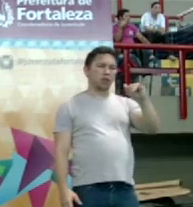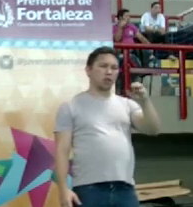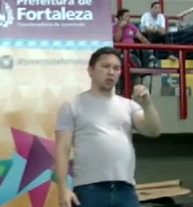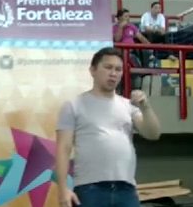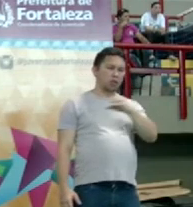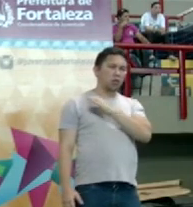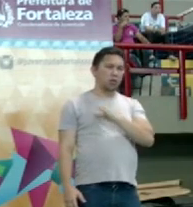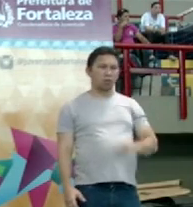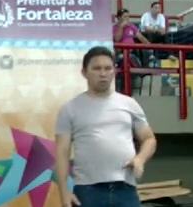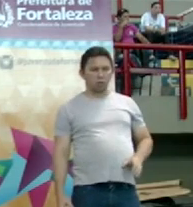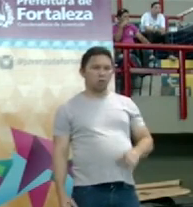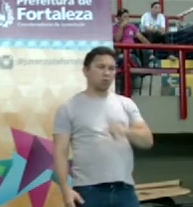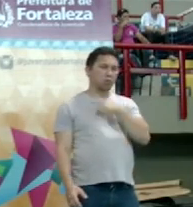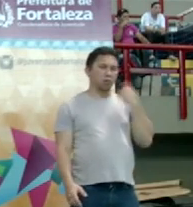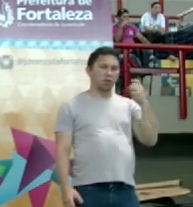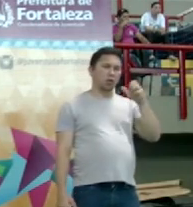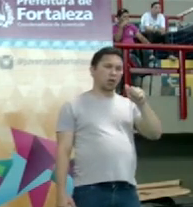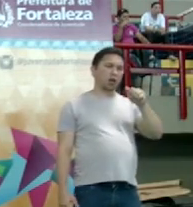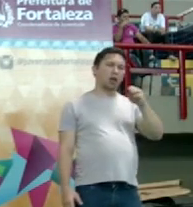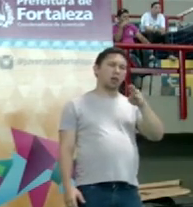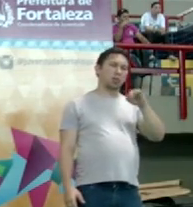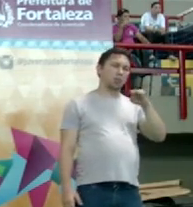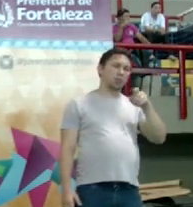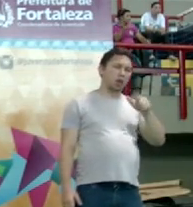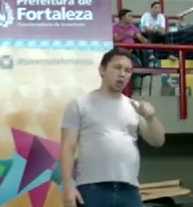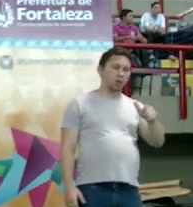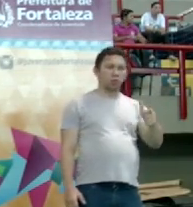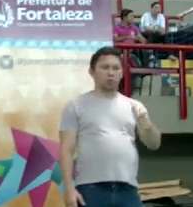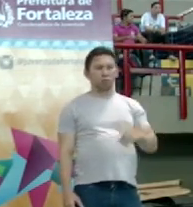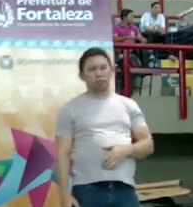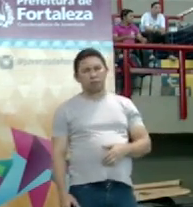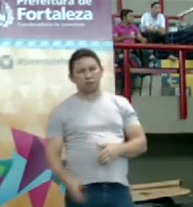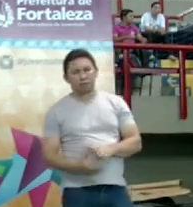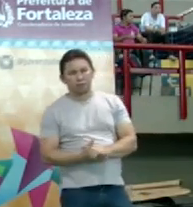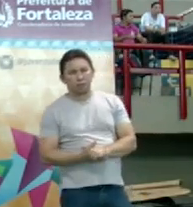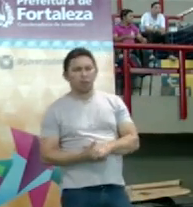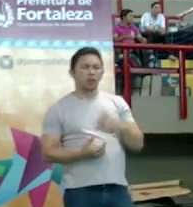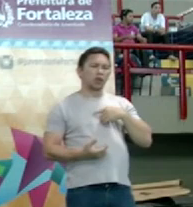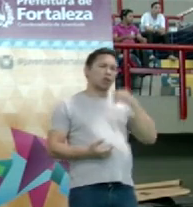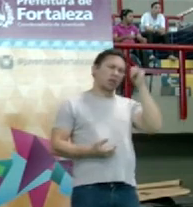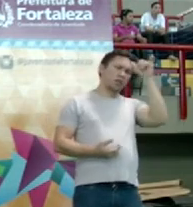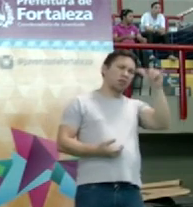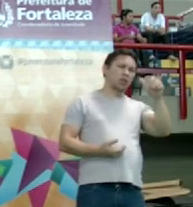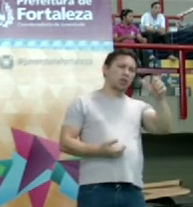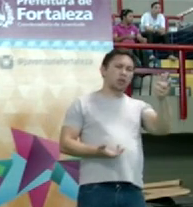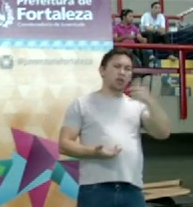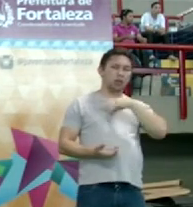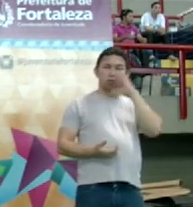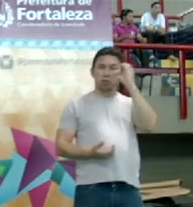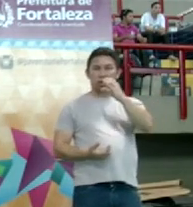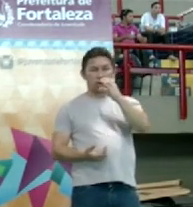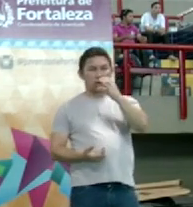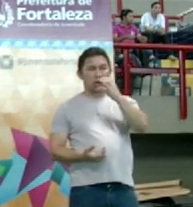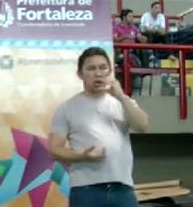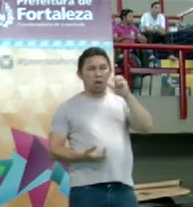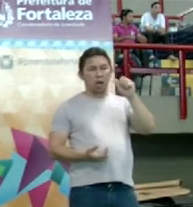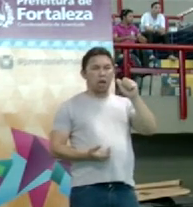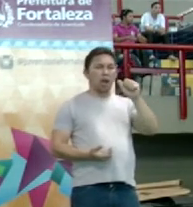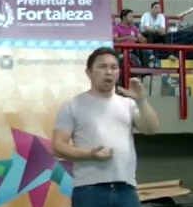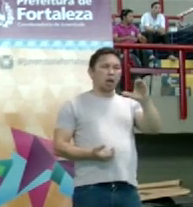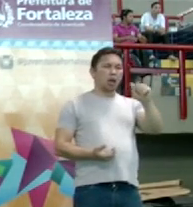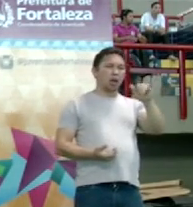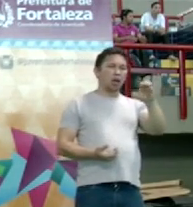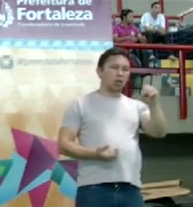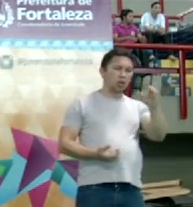Nunca a violência vai acabar. Nunca. Evitem usar esse nome na redação. Para acabar a